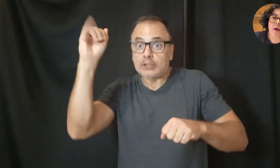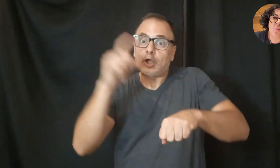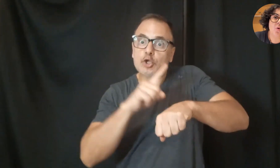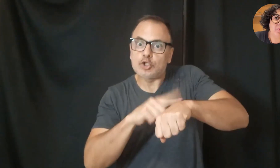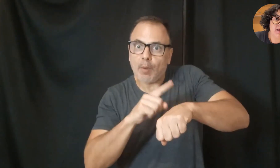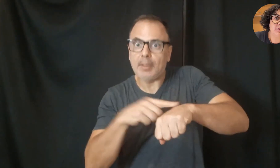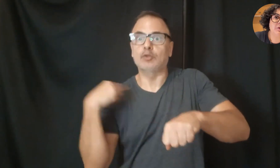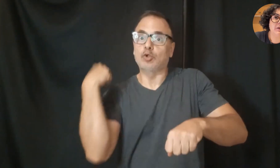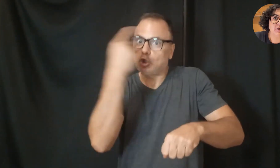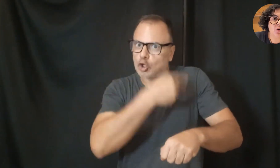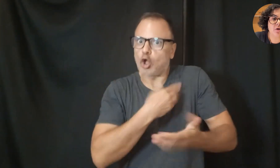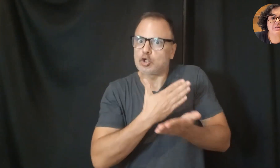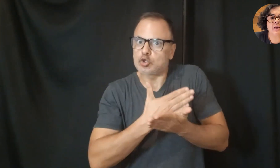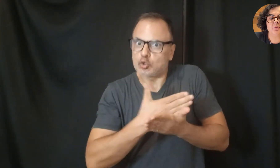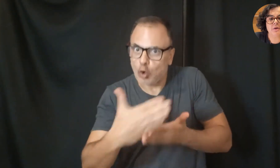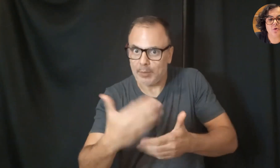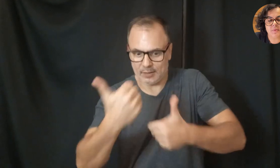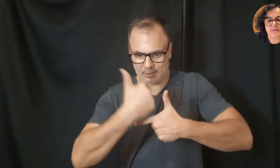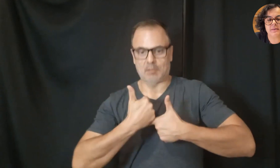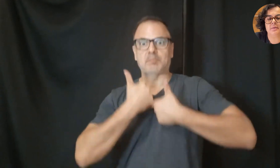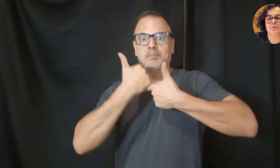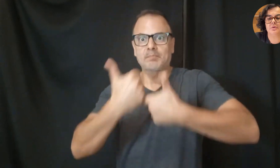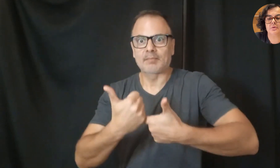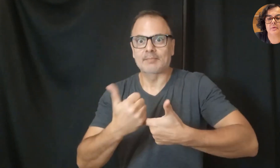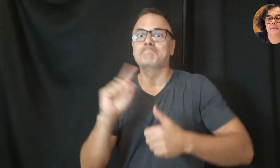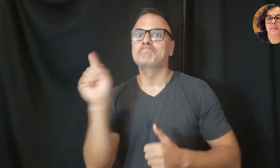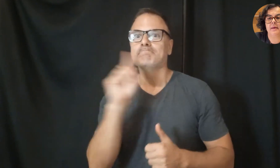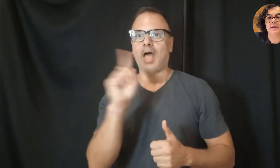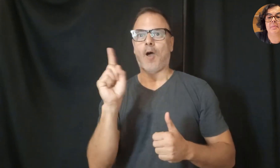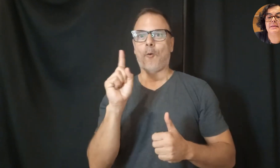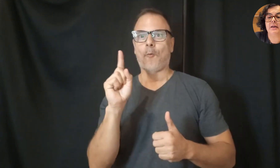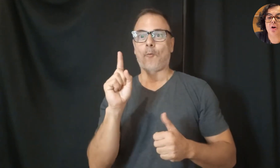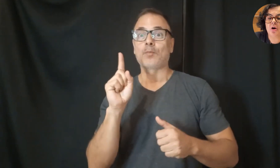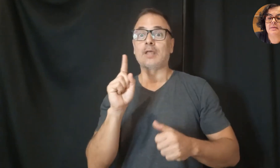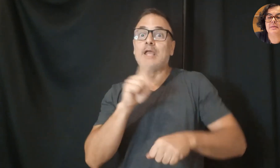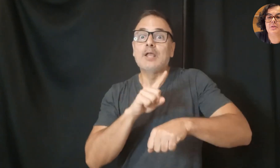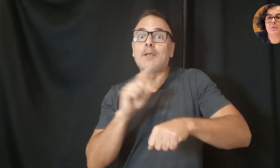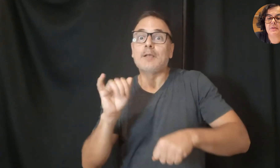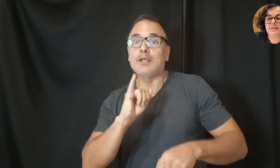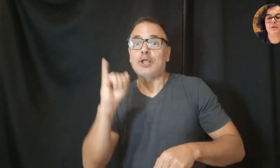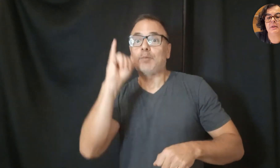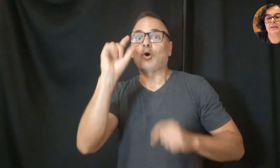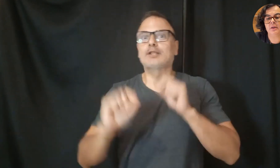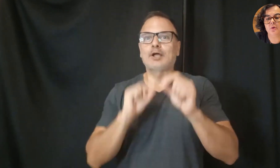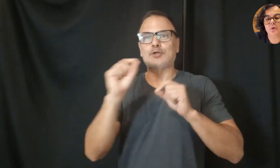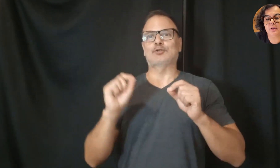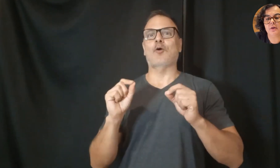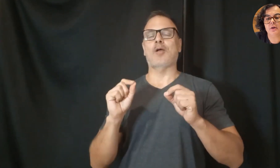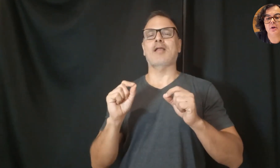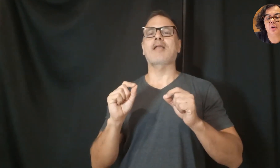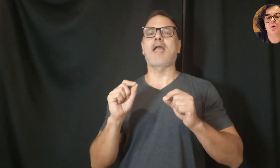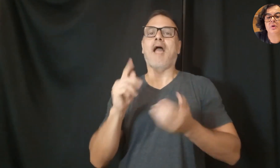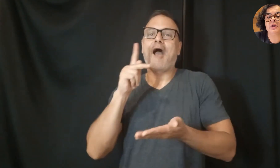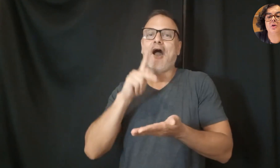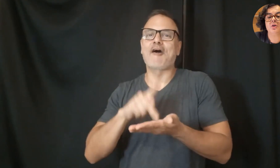o momento em que nós começamos, mas a nossa disposição interior com que nós